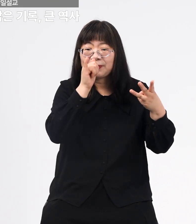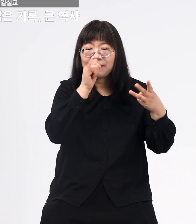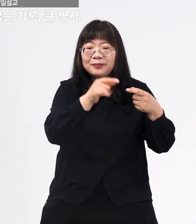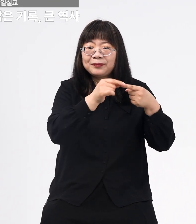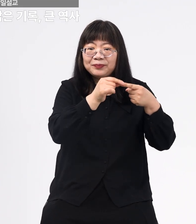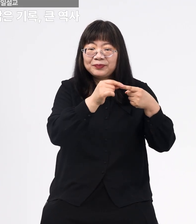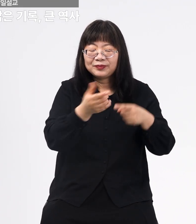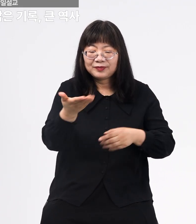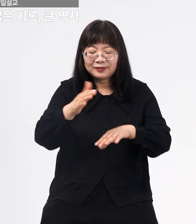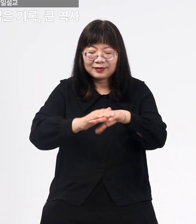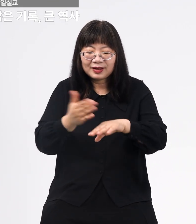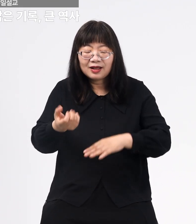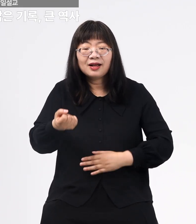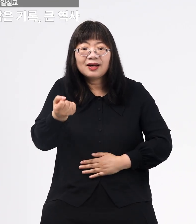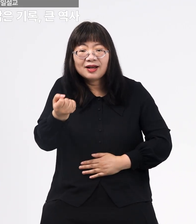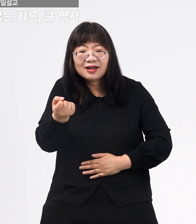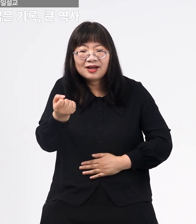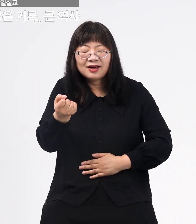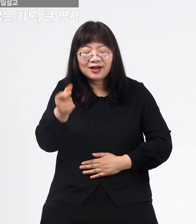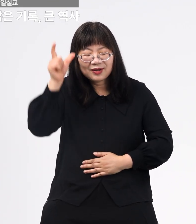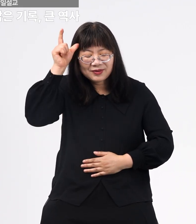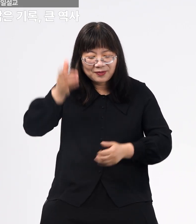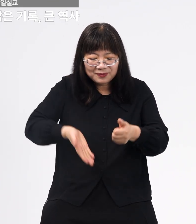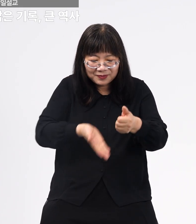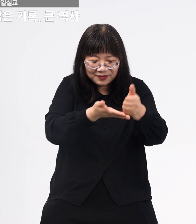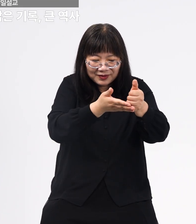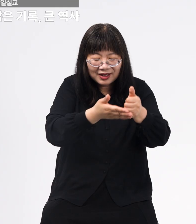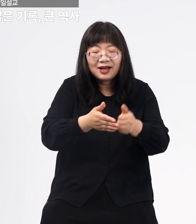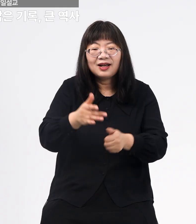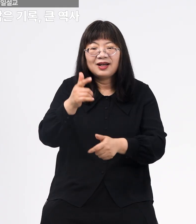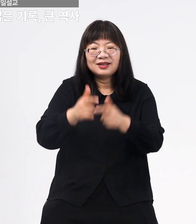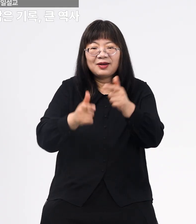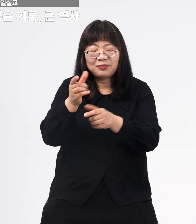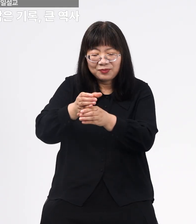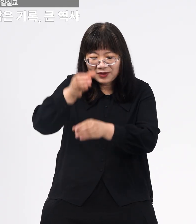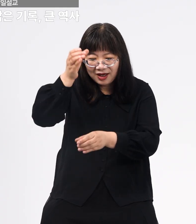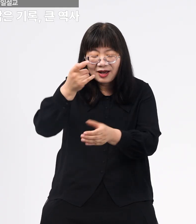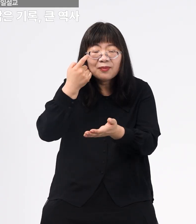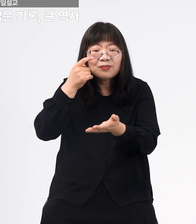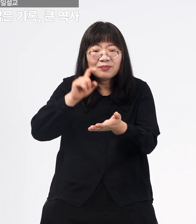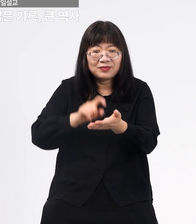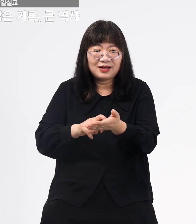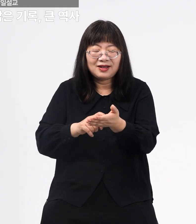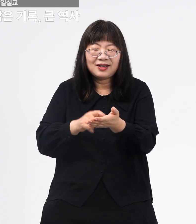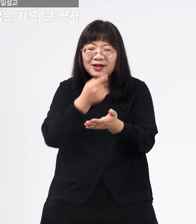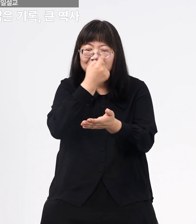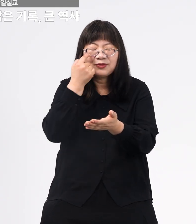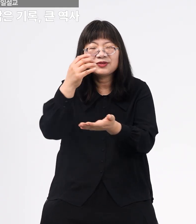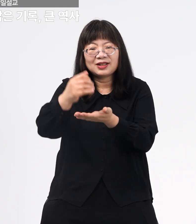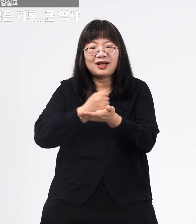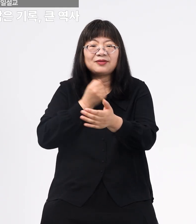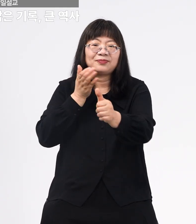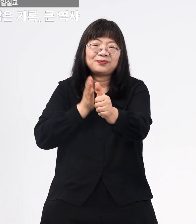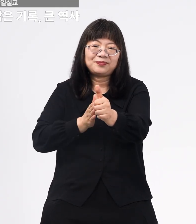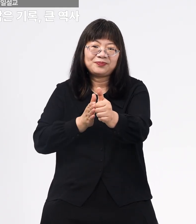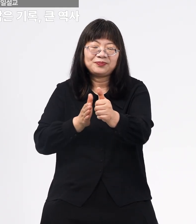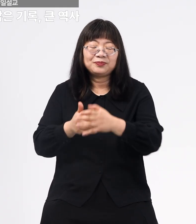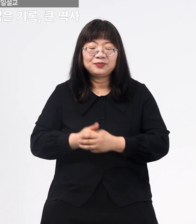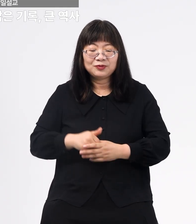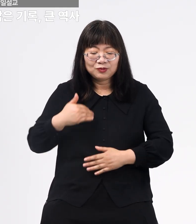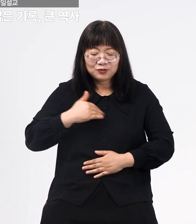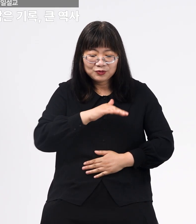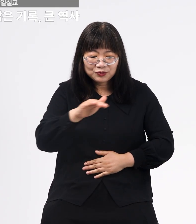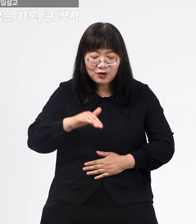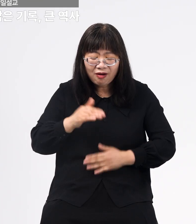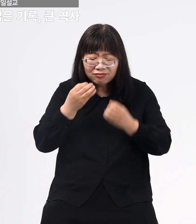여러분 손에 들려져 있는 소막대기를 발견할 수 있는 눈이 있어야 됩니다. 근데 우린